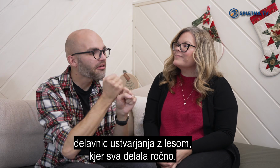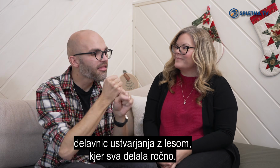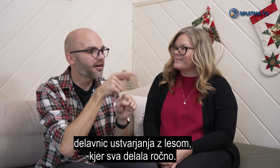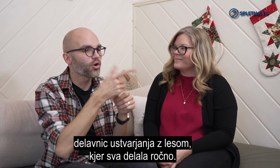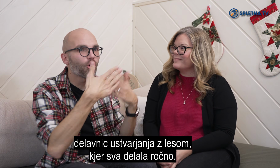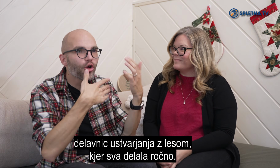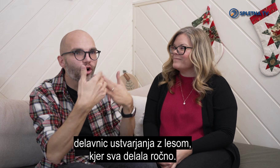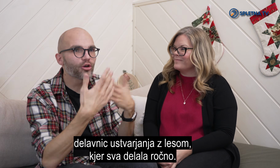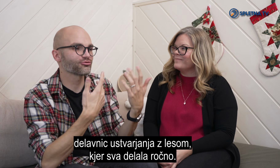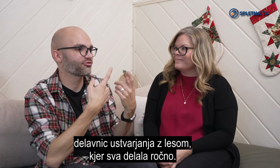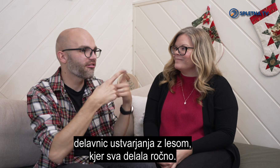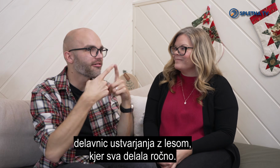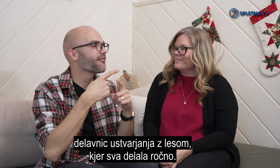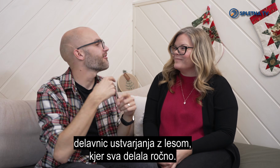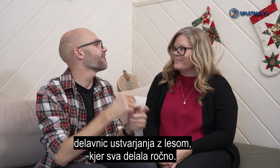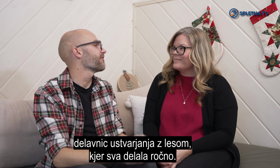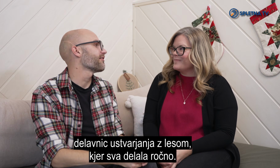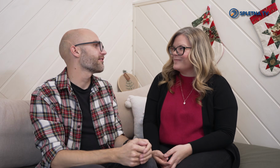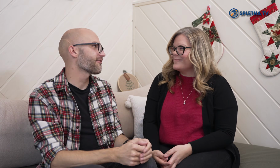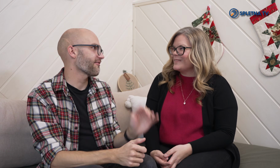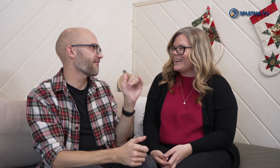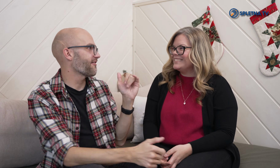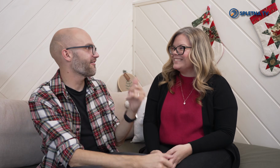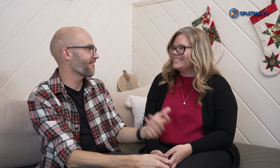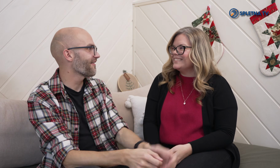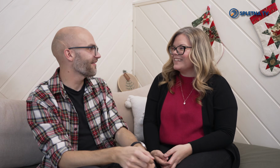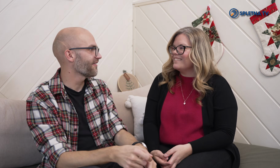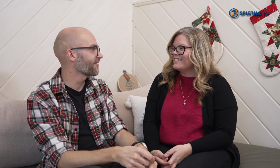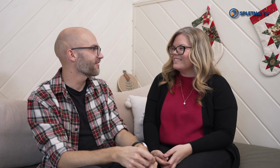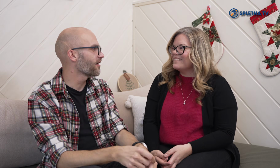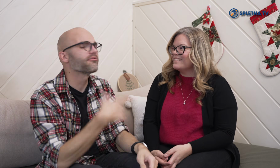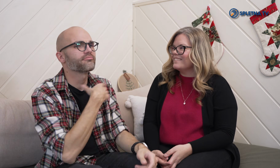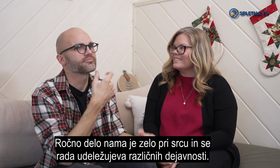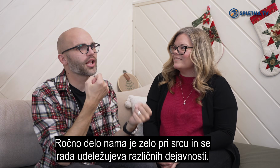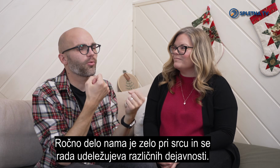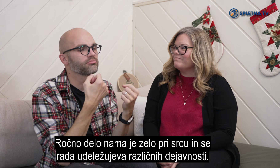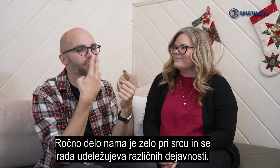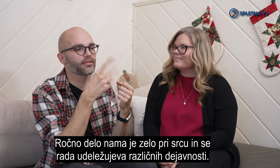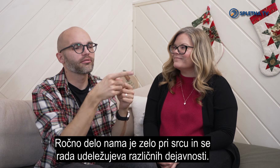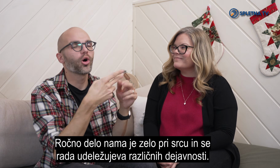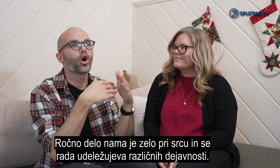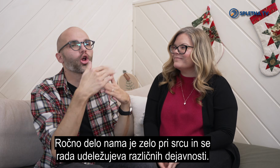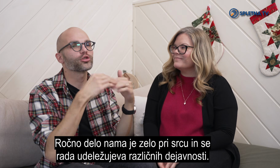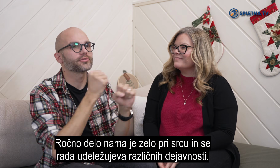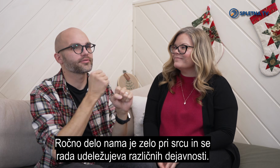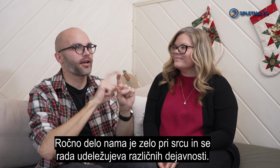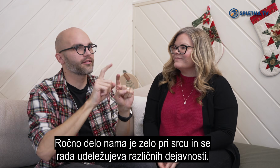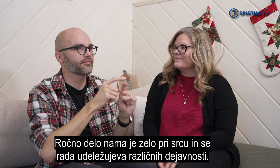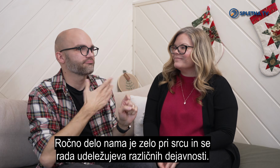delala ročno. Ročno delo nama je zelo pri srcu in se